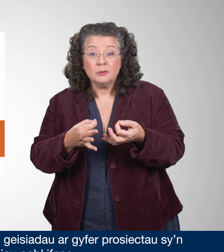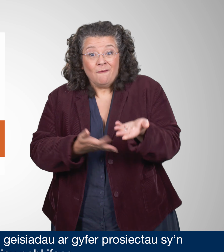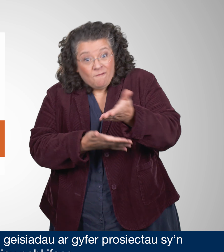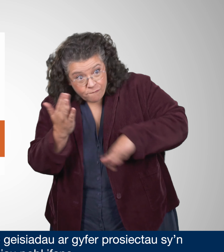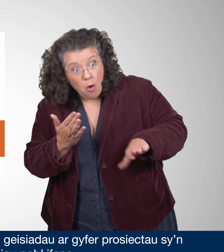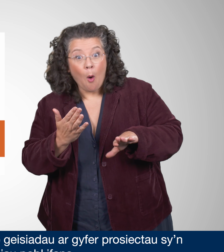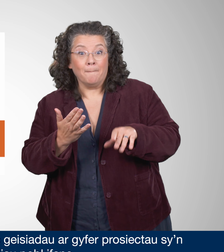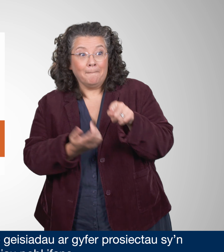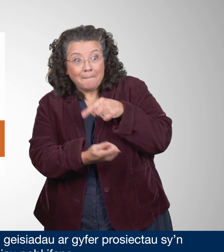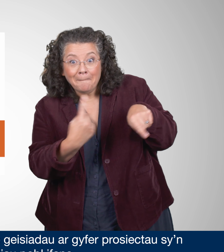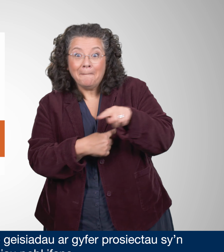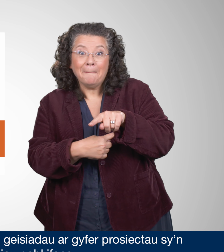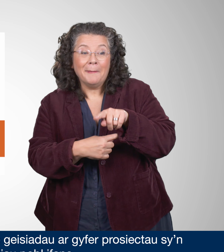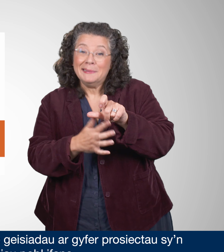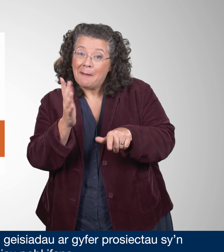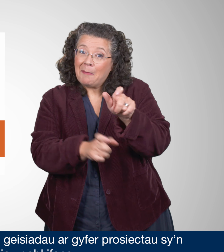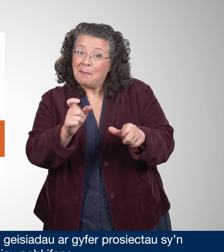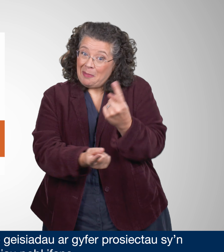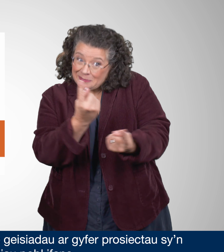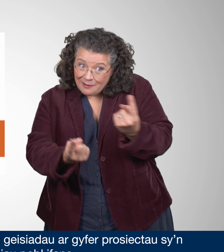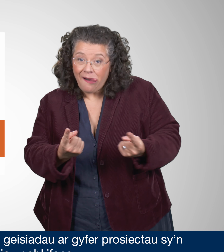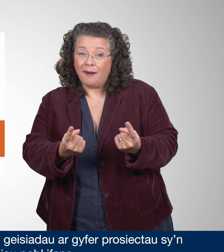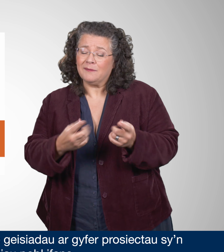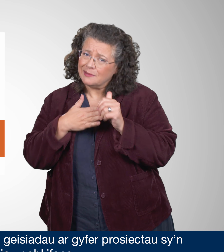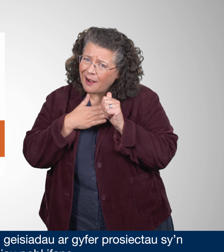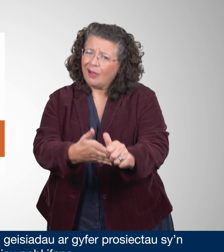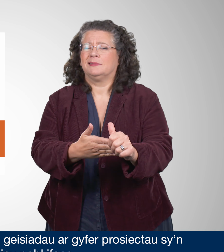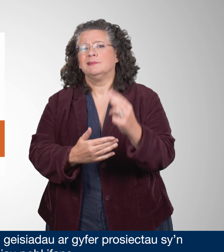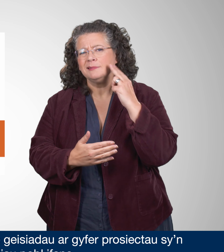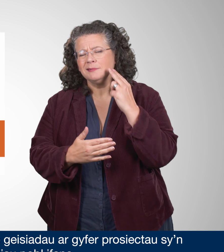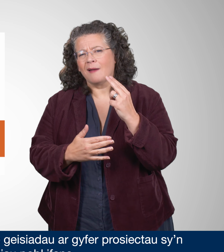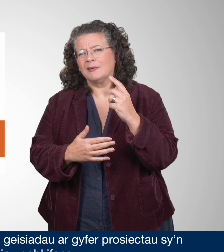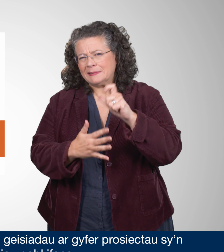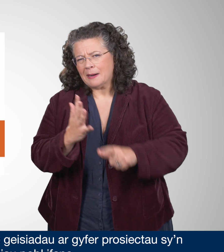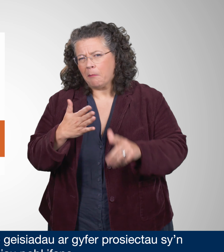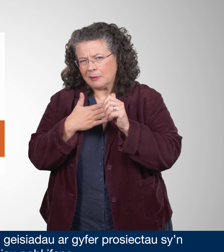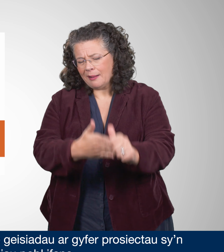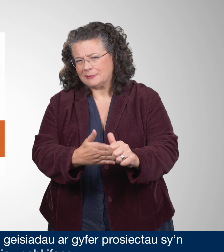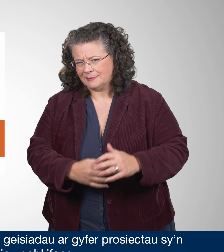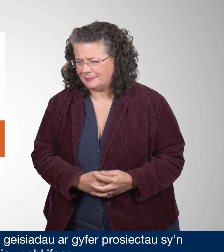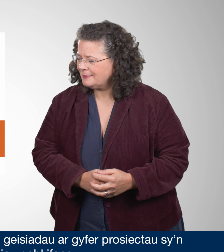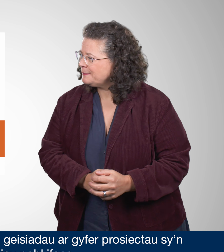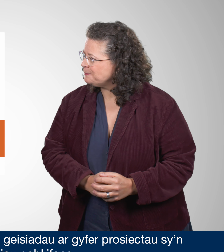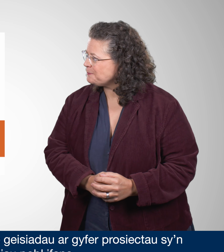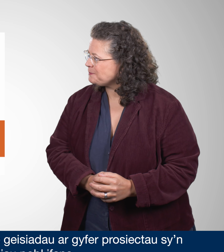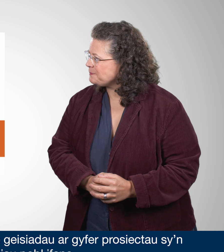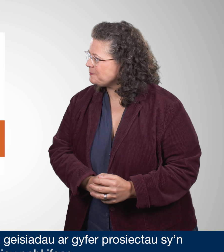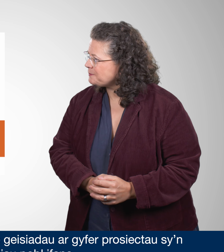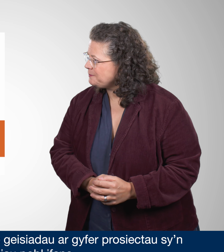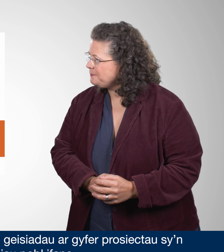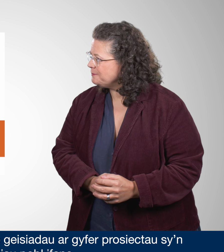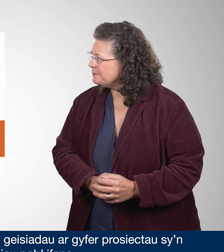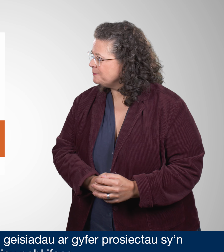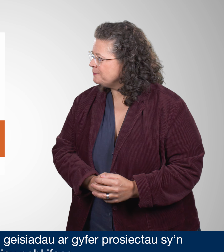yn ei hwynebu ac hoffem annog mwy o geisiadau ar gyfer prosiectau sy'n canolbwyntio